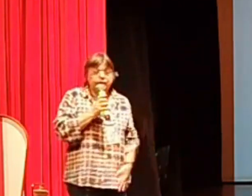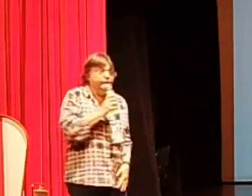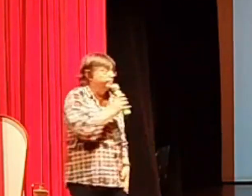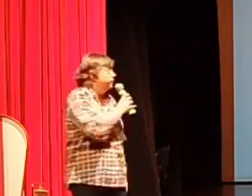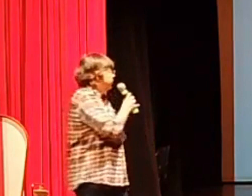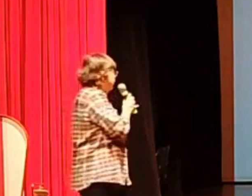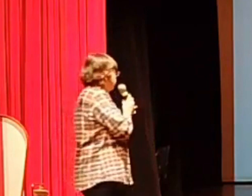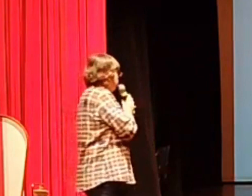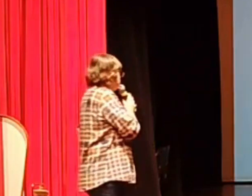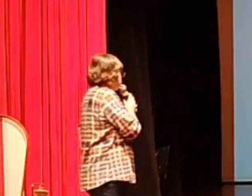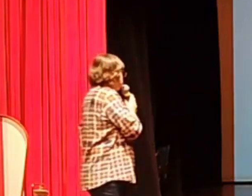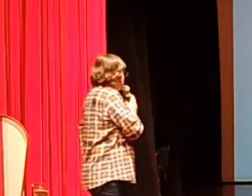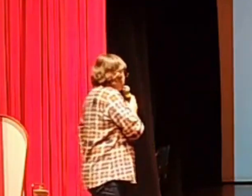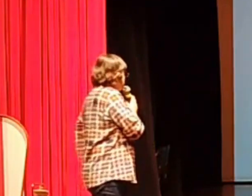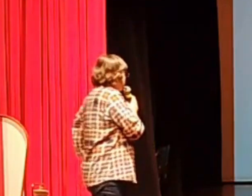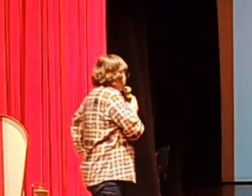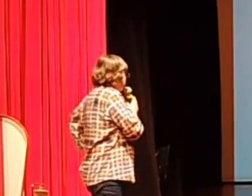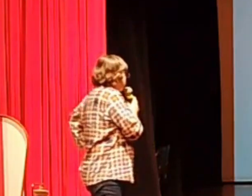possível naquela época, né?